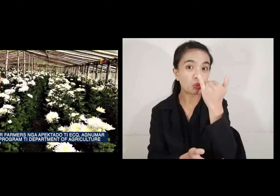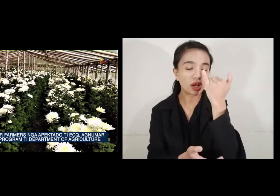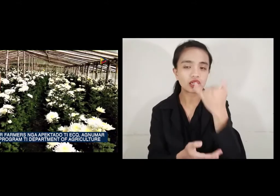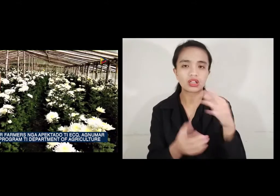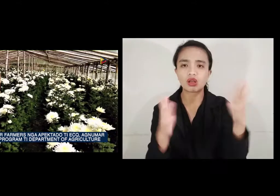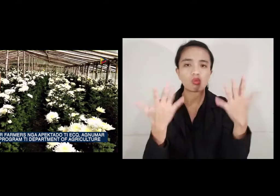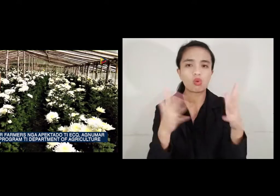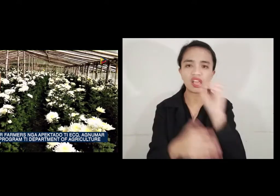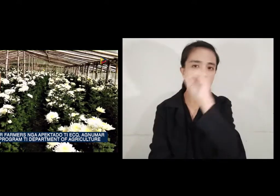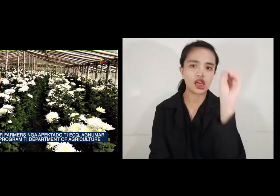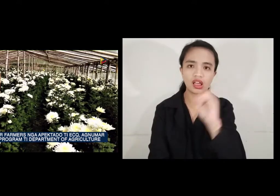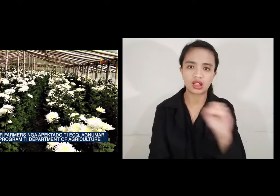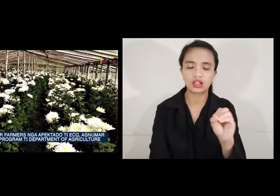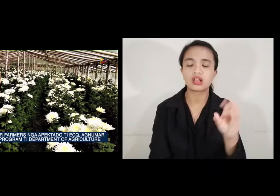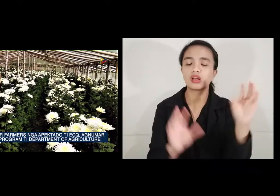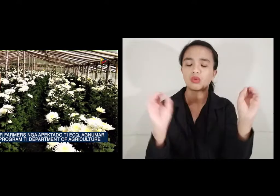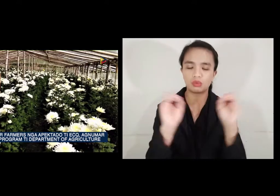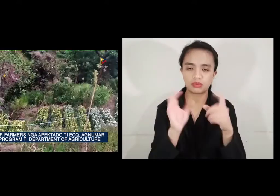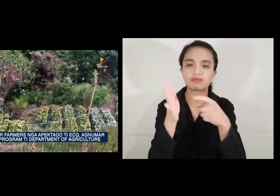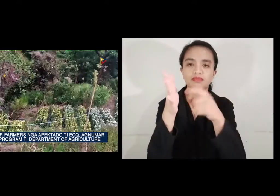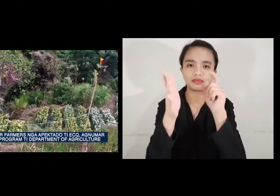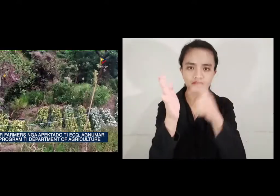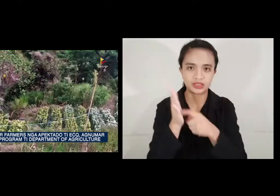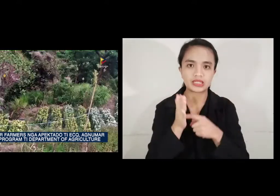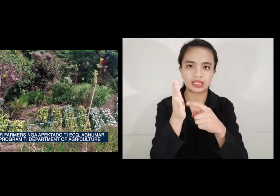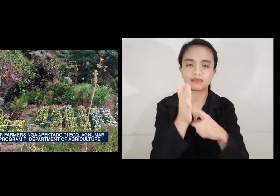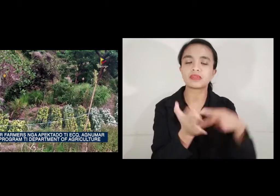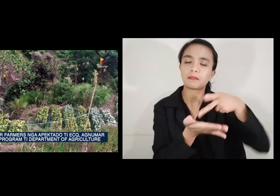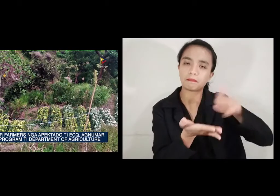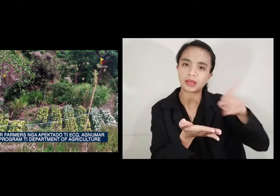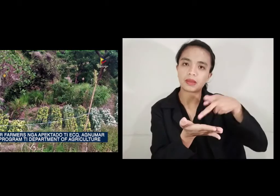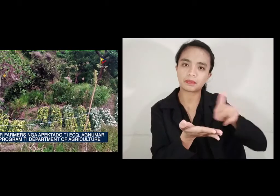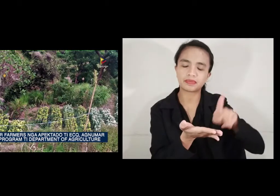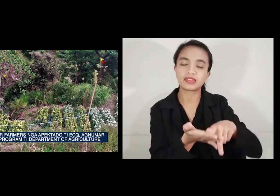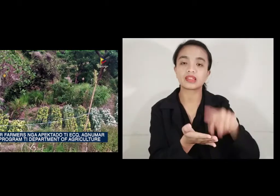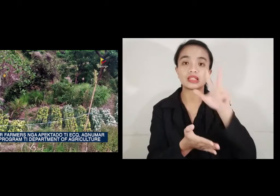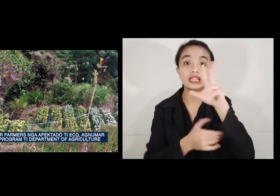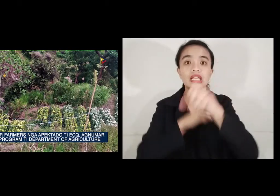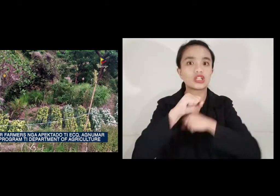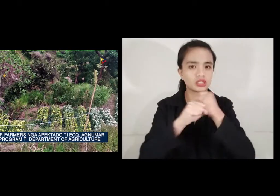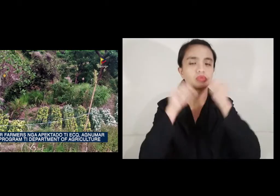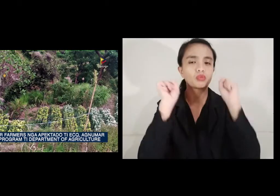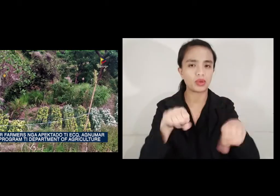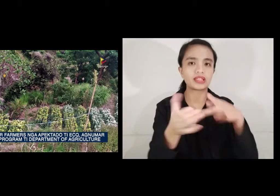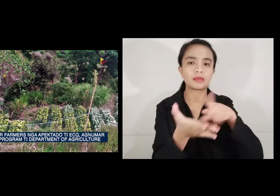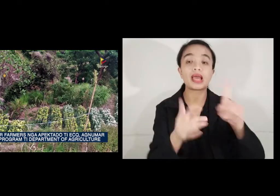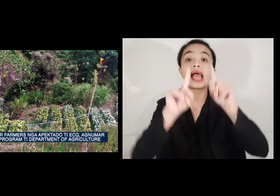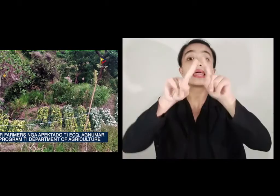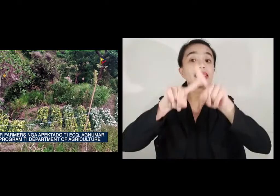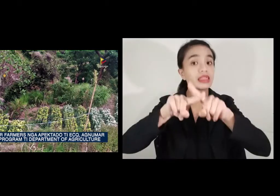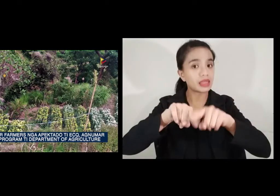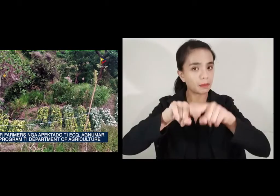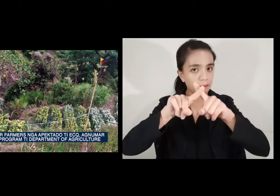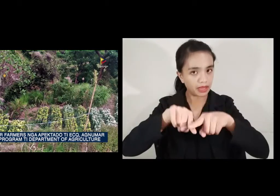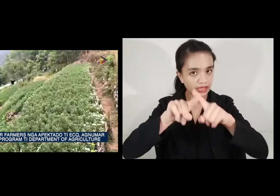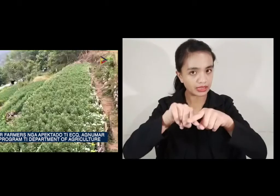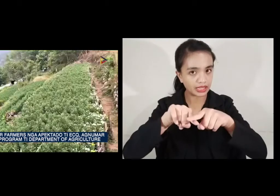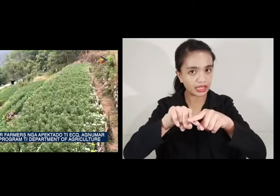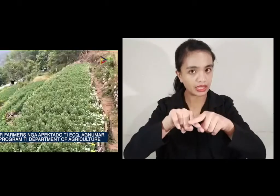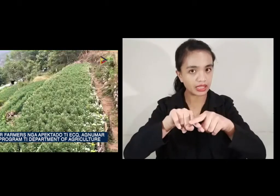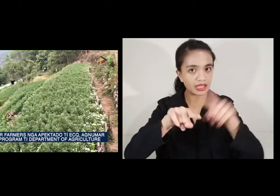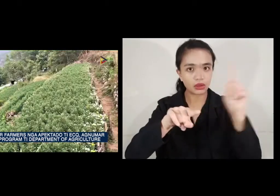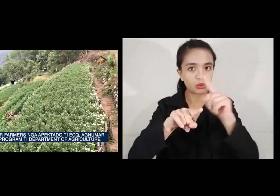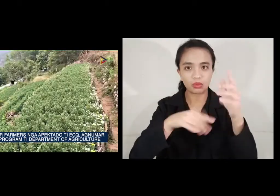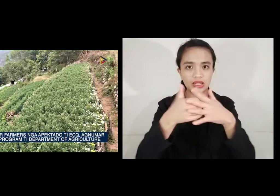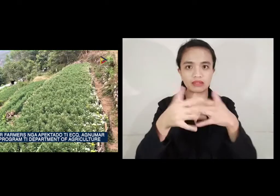ket awanan iti interest rate ken collateral requirements nga mabayadan iti lasot iti 3 atawan depende